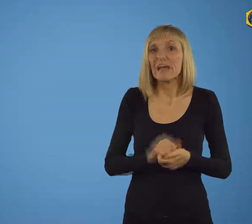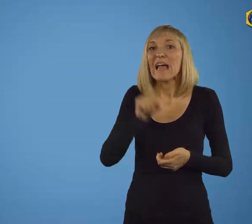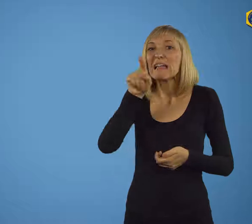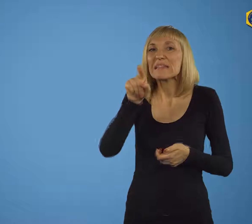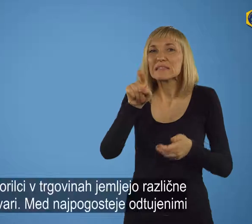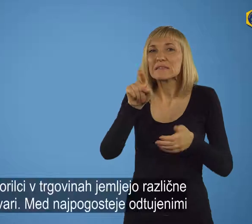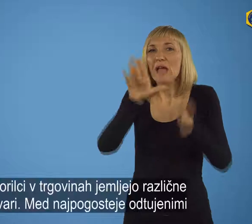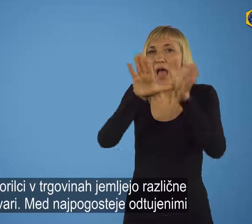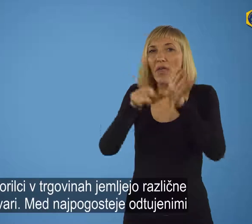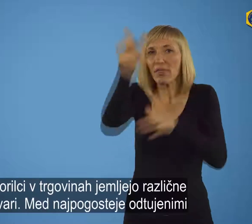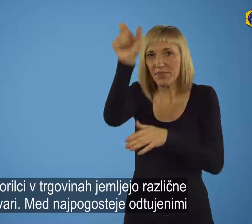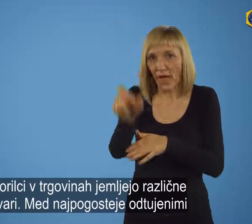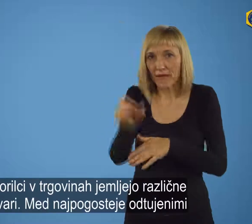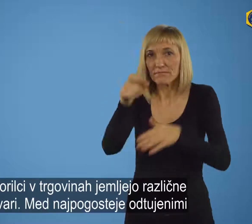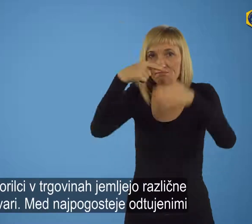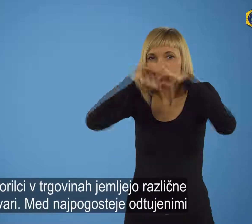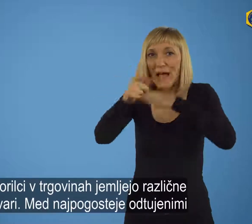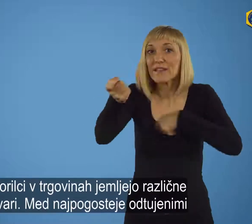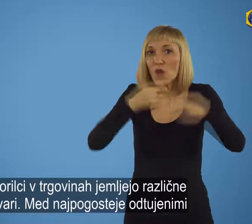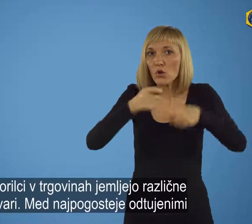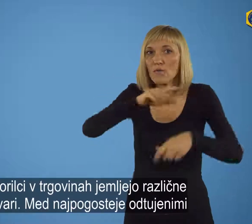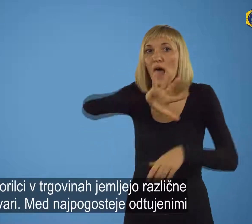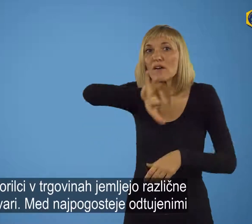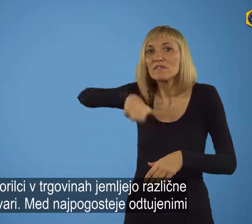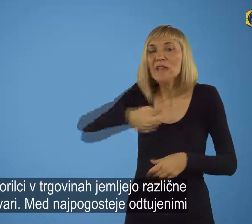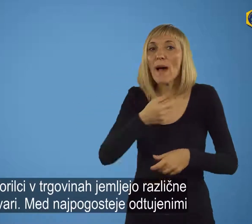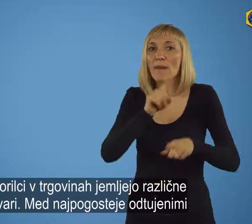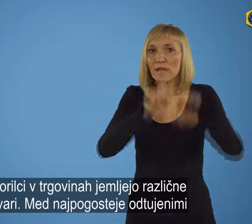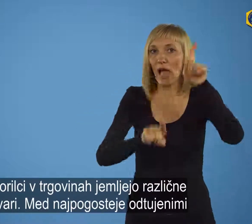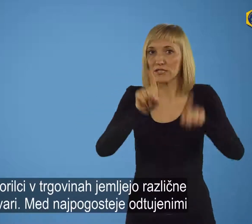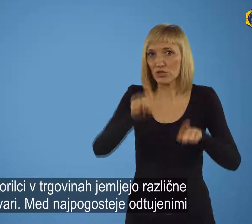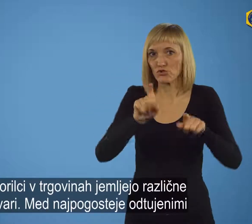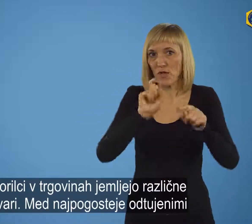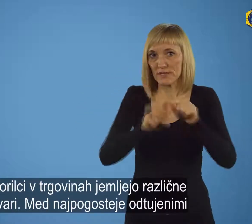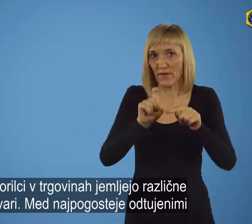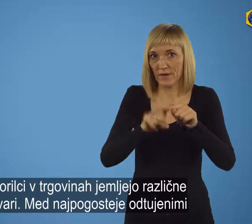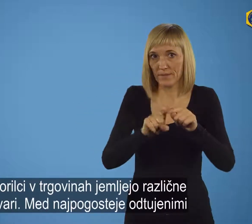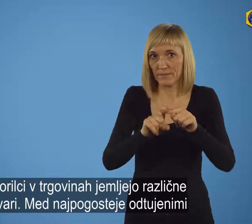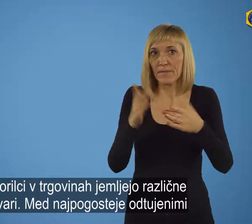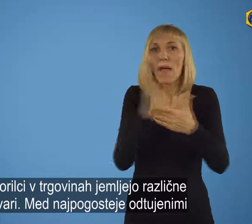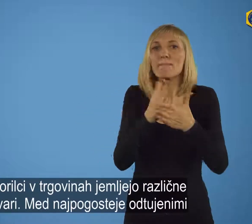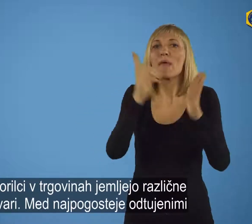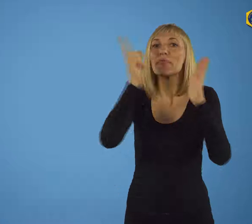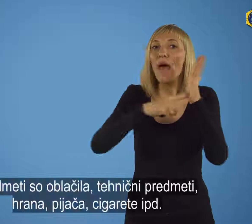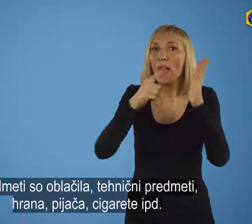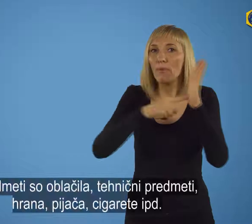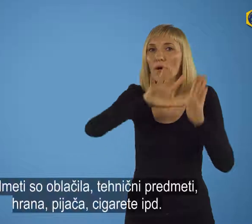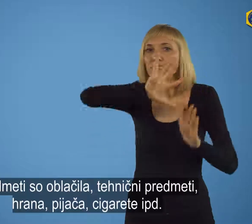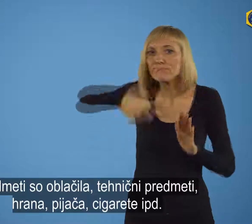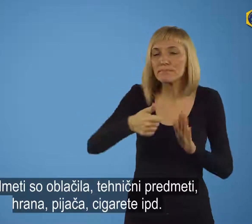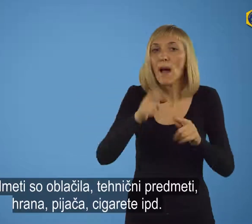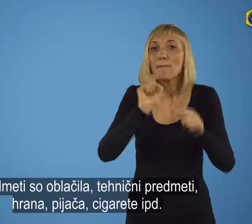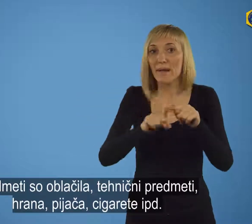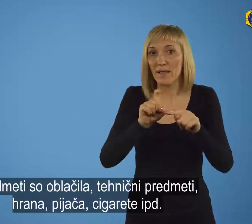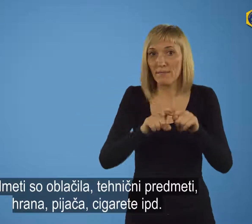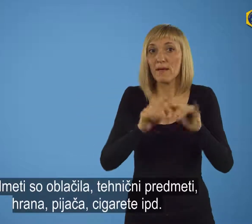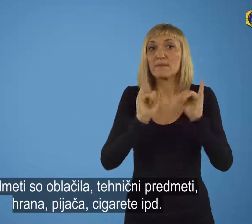Storilci v trgovinah jemljajo različne stvari. Med najpogosteje odtujenimi